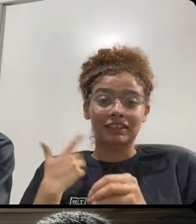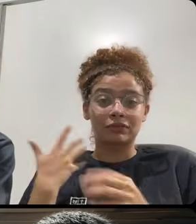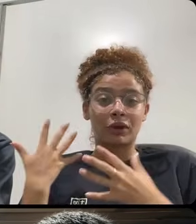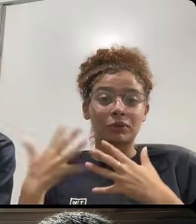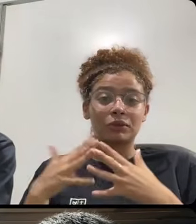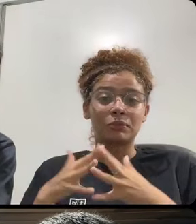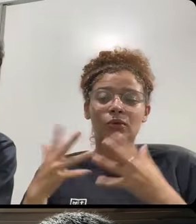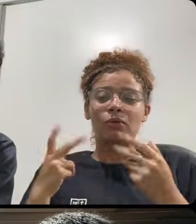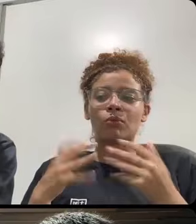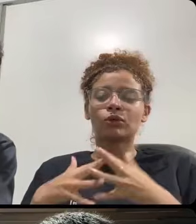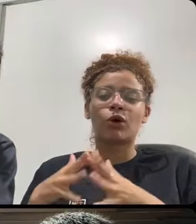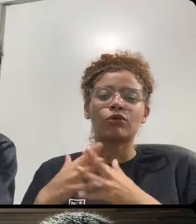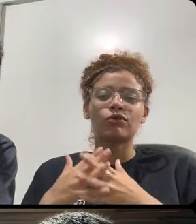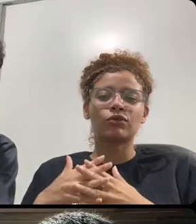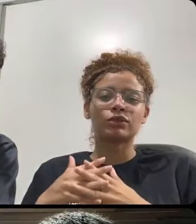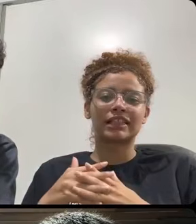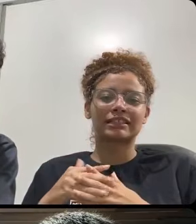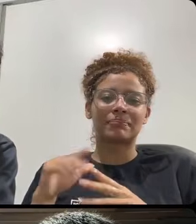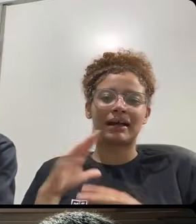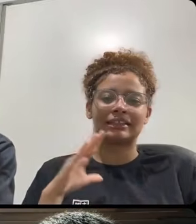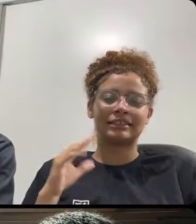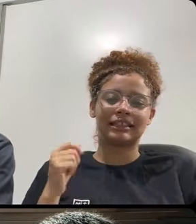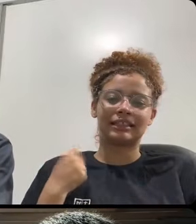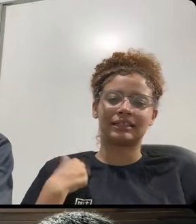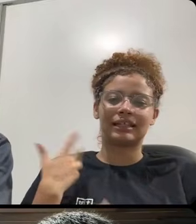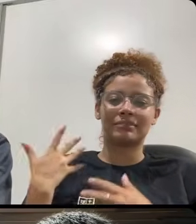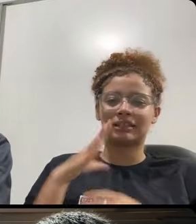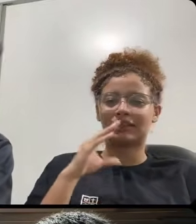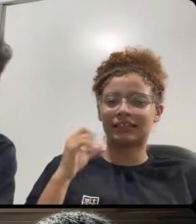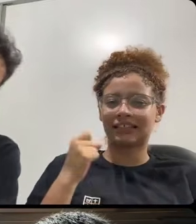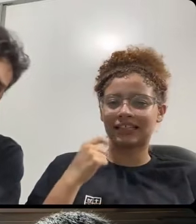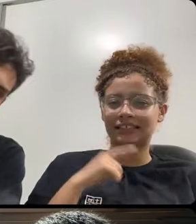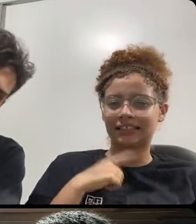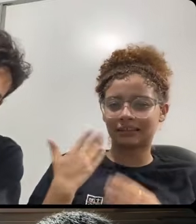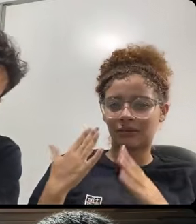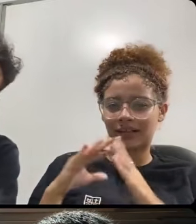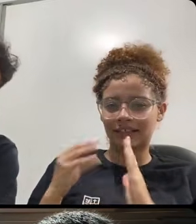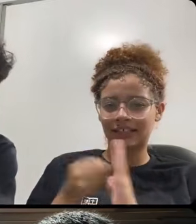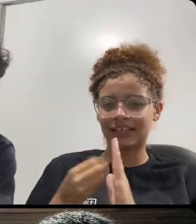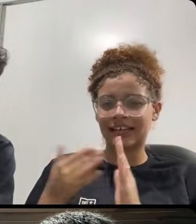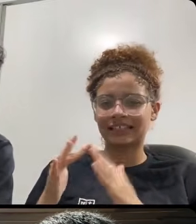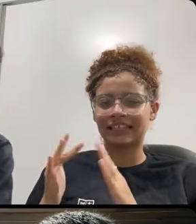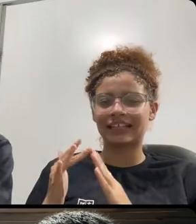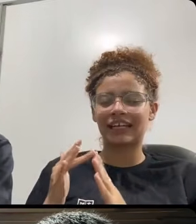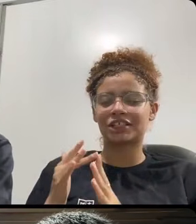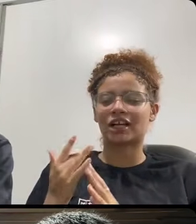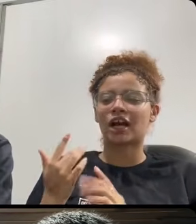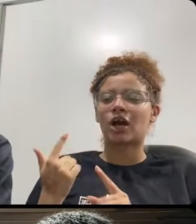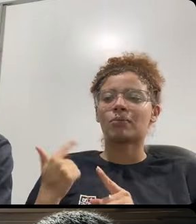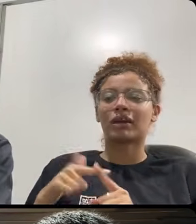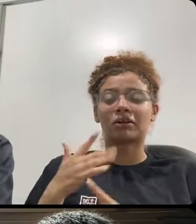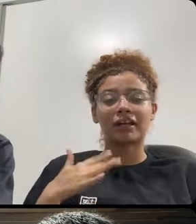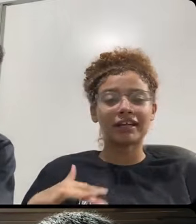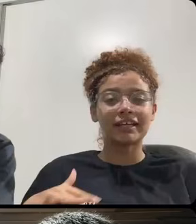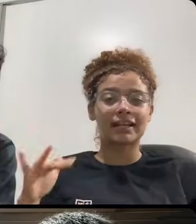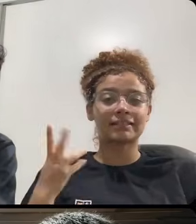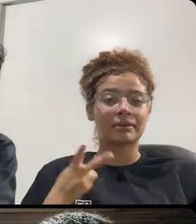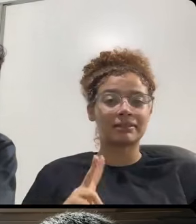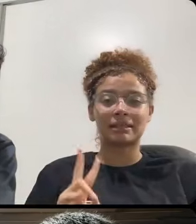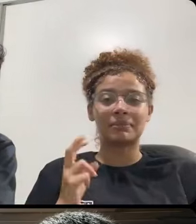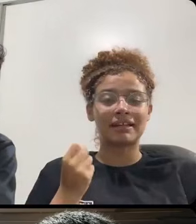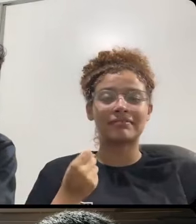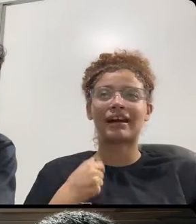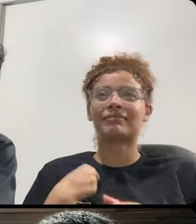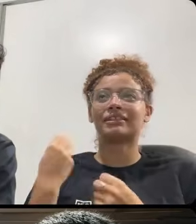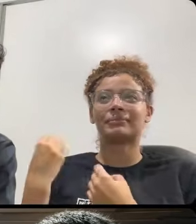Então, foi muito confusa essa parte da minha adolescência ligada à igreja. Porque quando eu era criança,